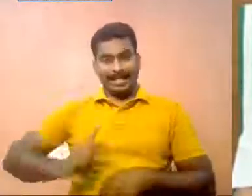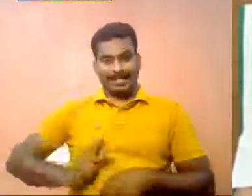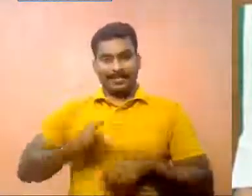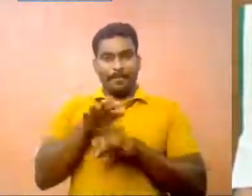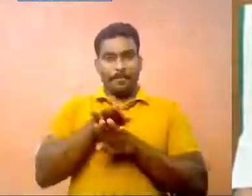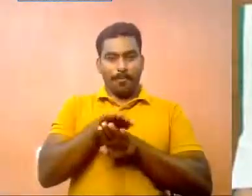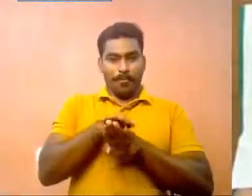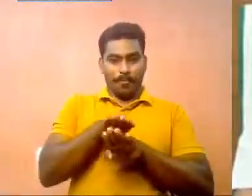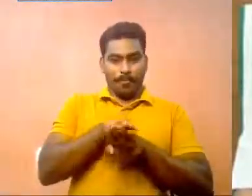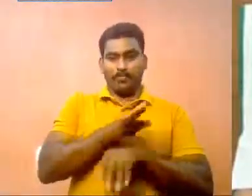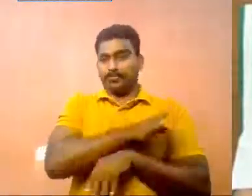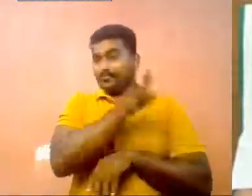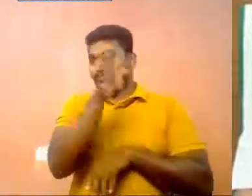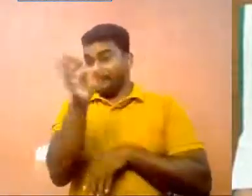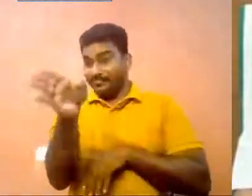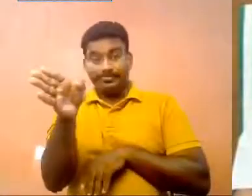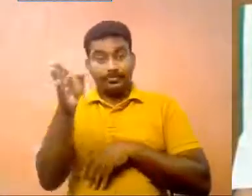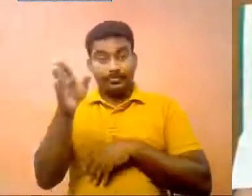ഇപ്പോഴത്തെ അവസ്ഥ